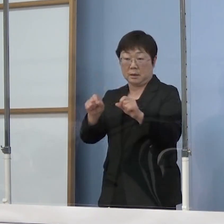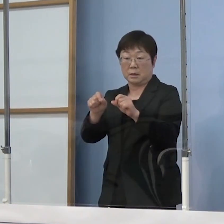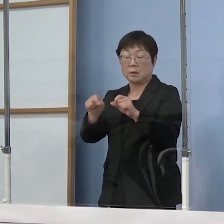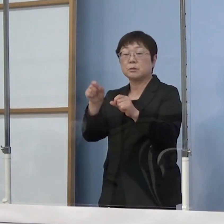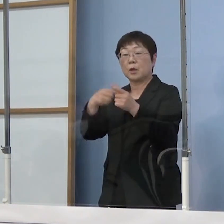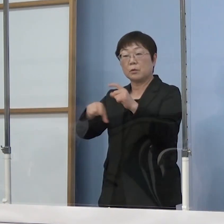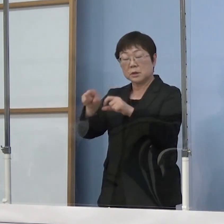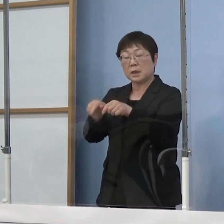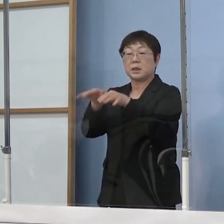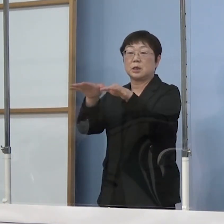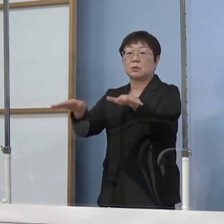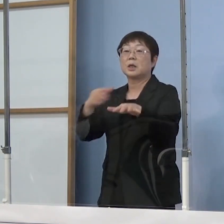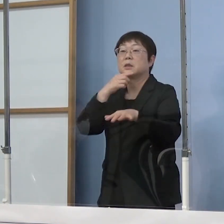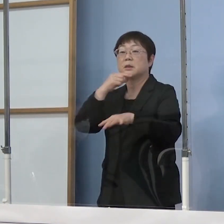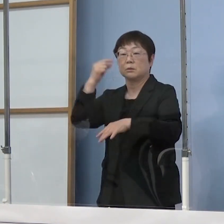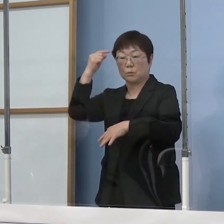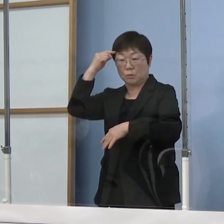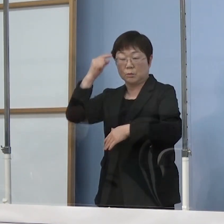うと。